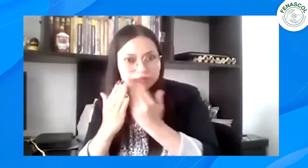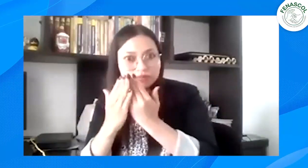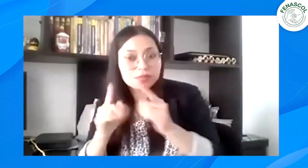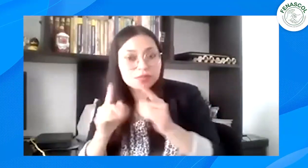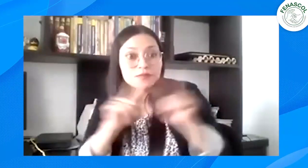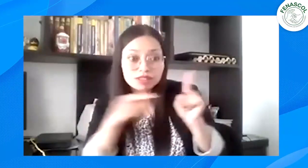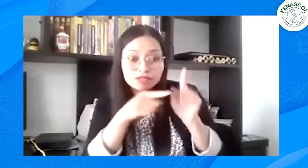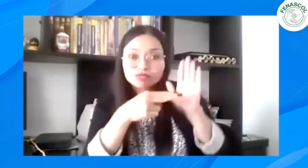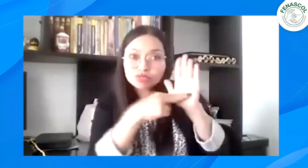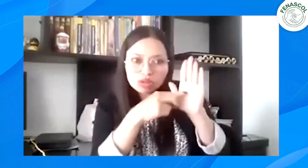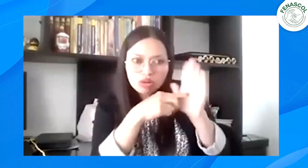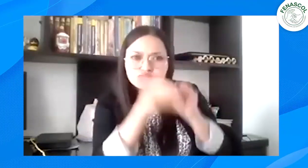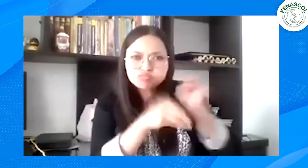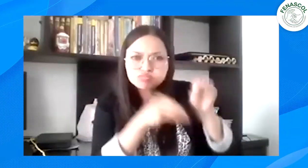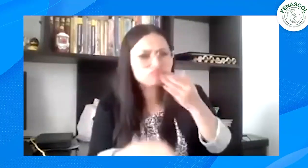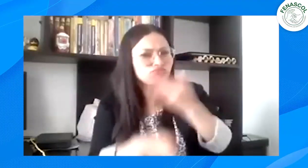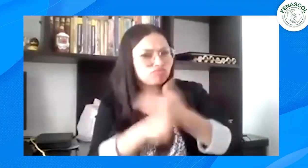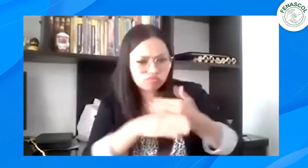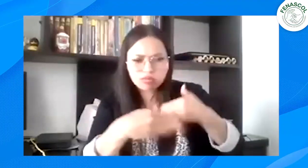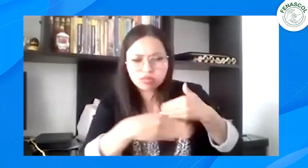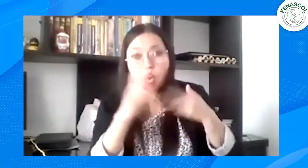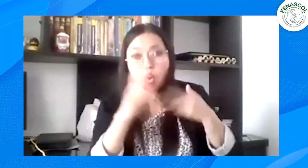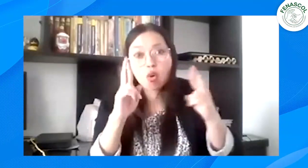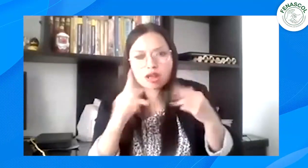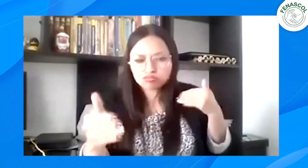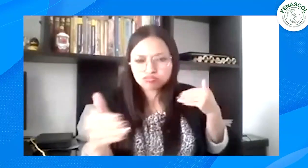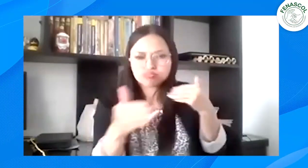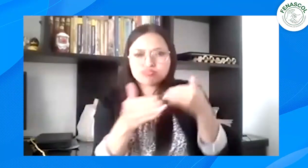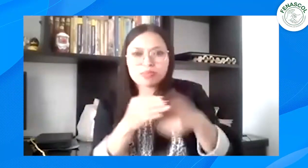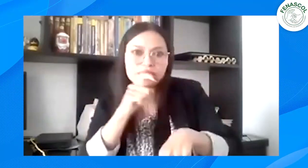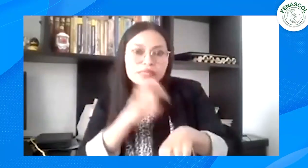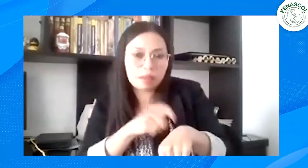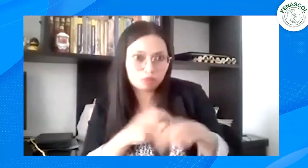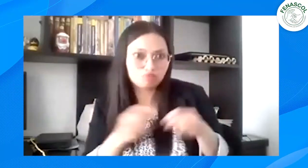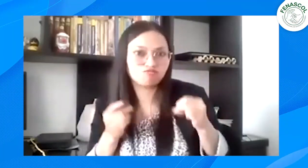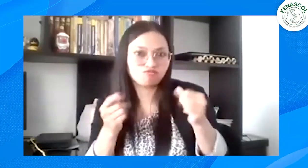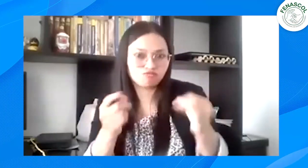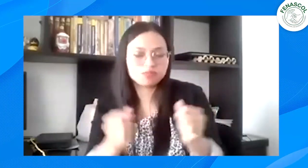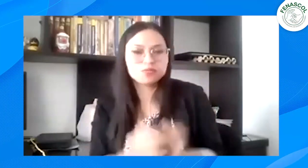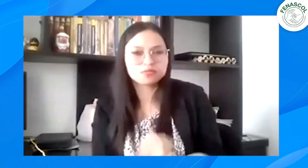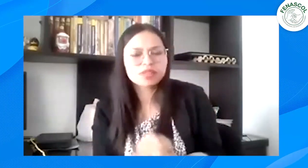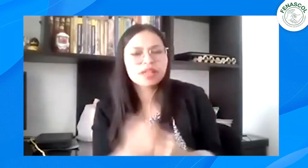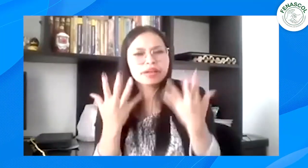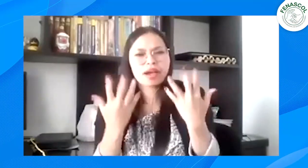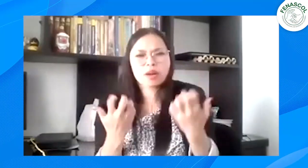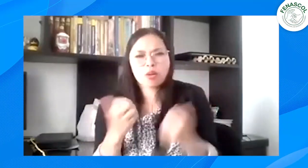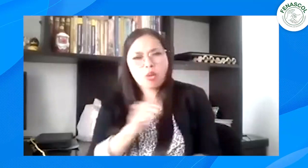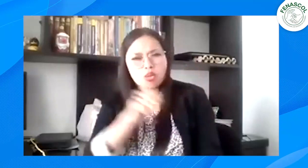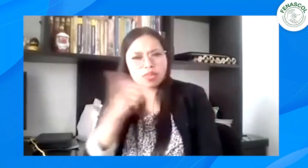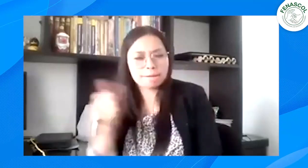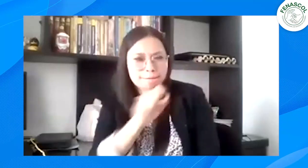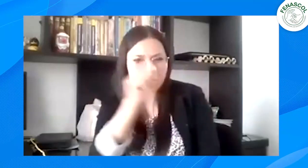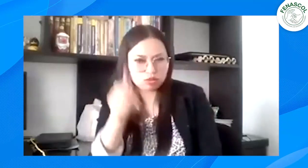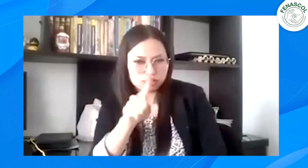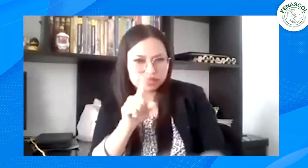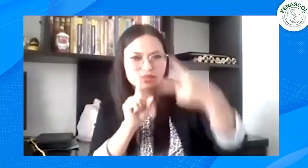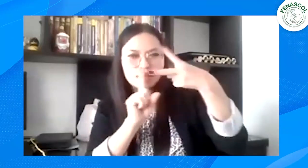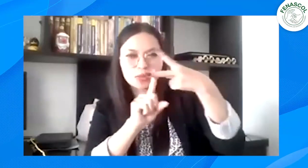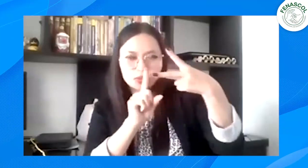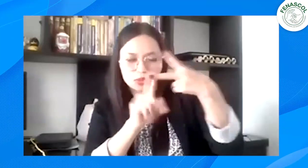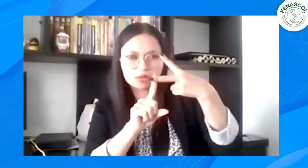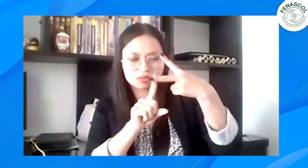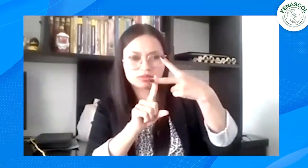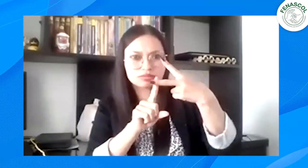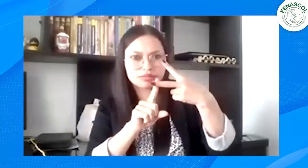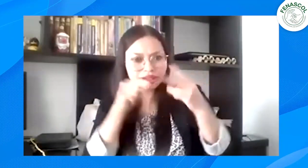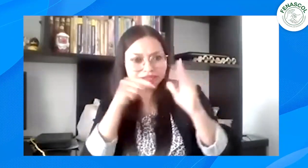tener las respuestas de los estudios pero que la derogación de la resolución continúa en proceso y se está agilizando la otra pregunta que